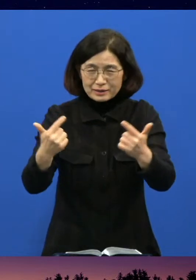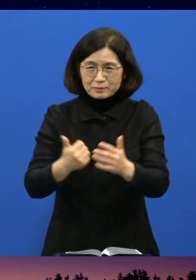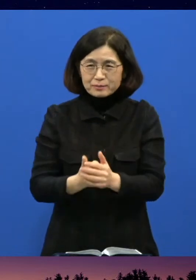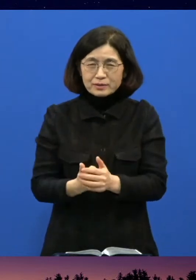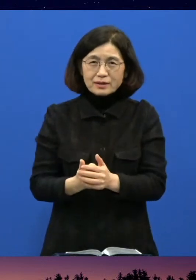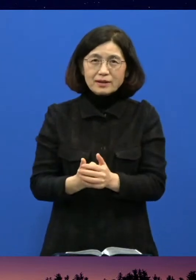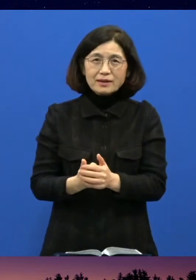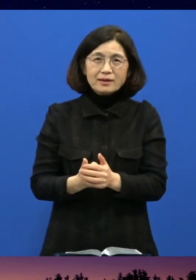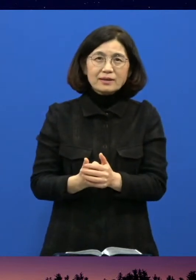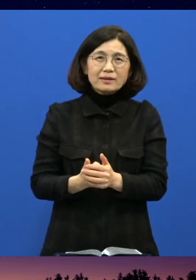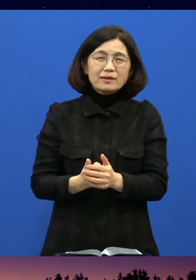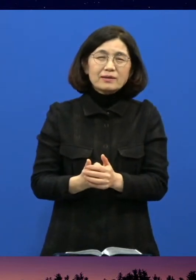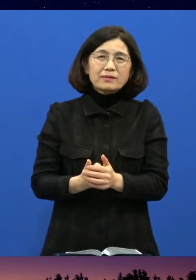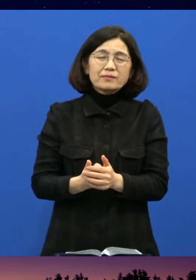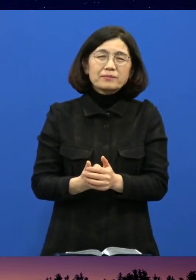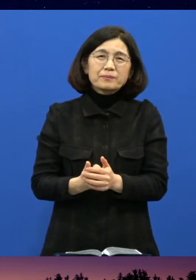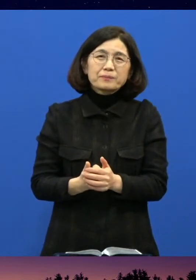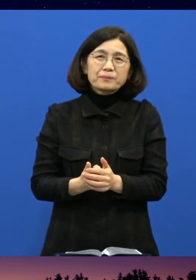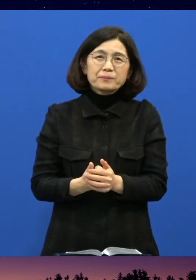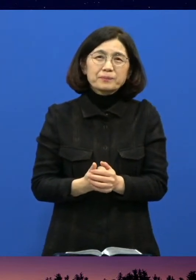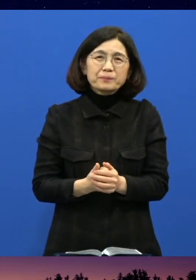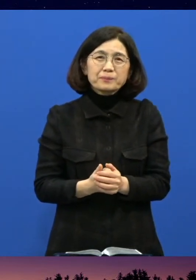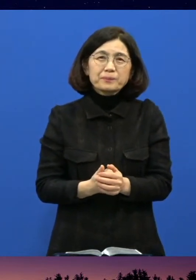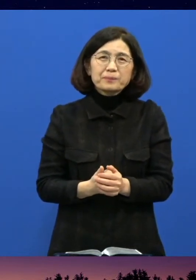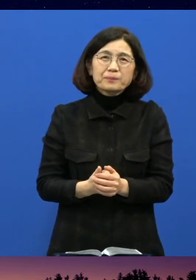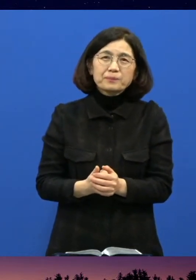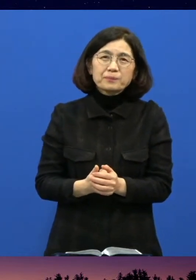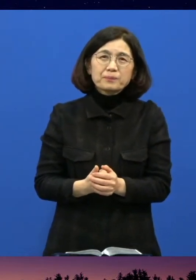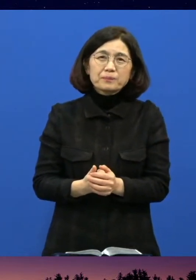않고 따라가는 게 믿음이고,